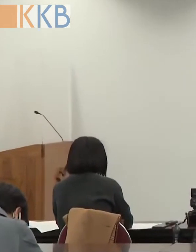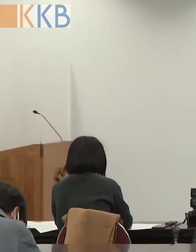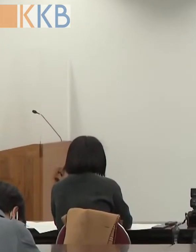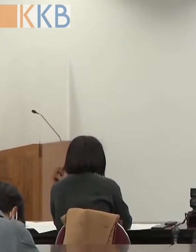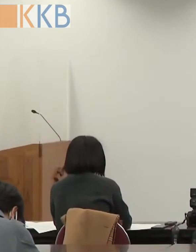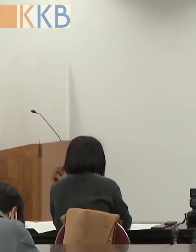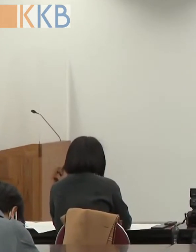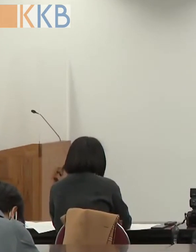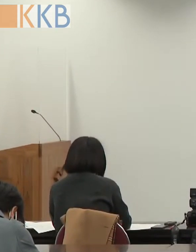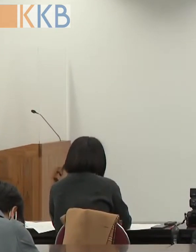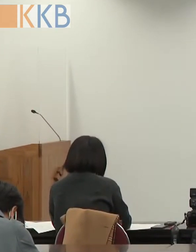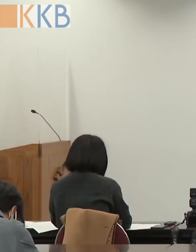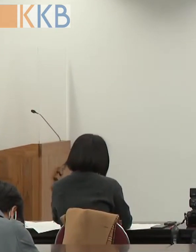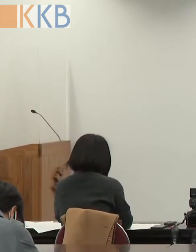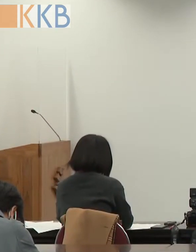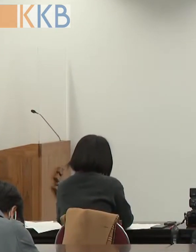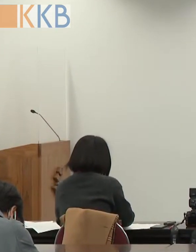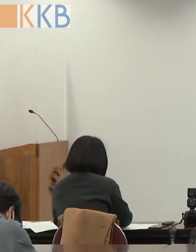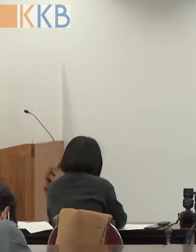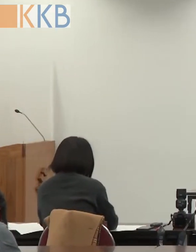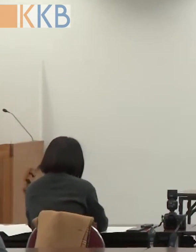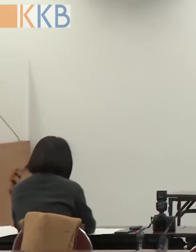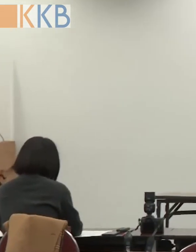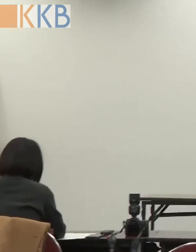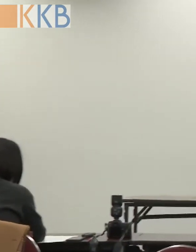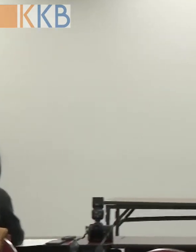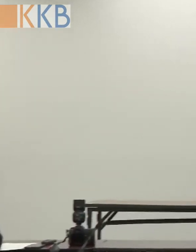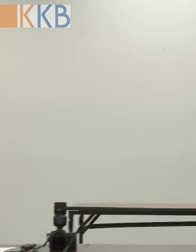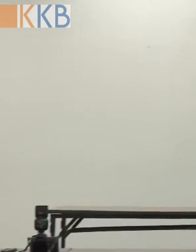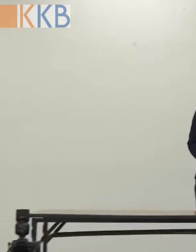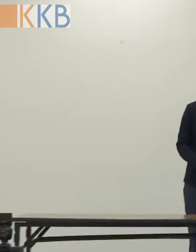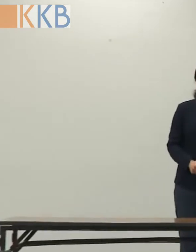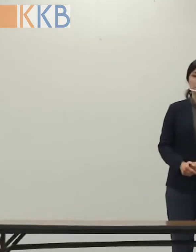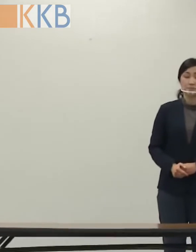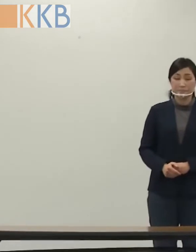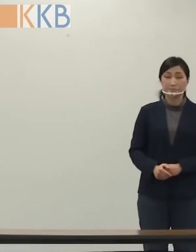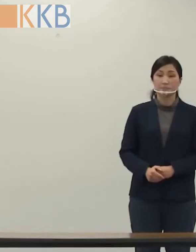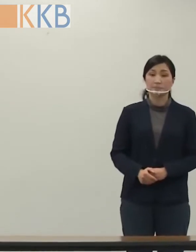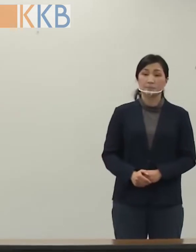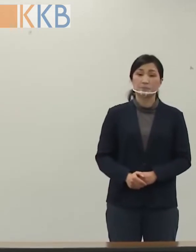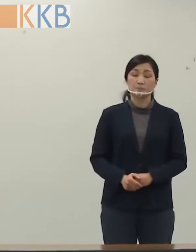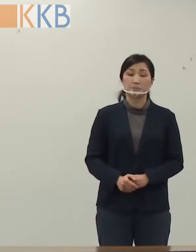代をちょっと確認をお願いします。 はい、